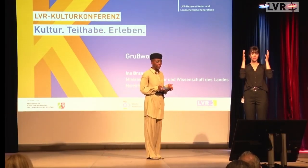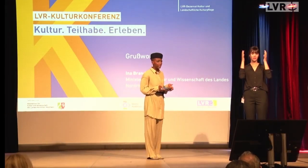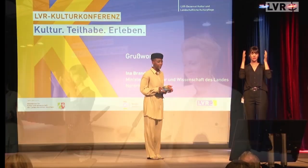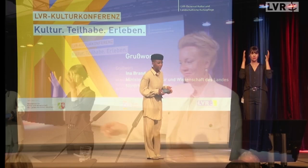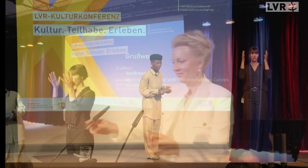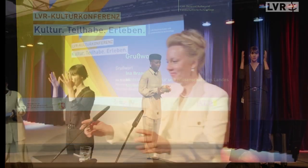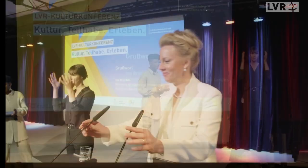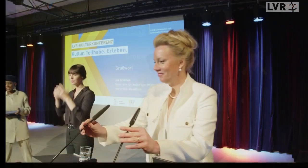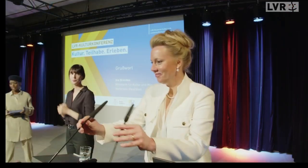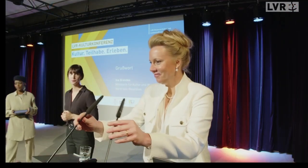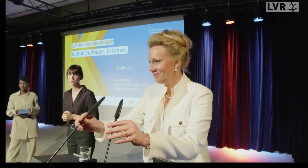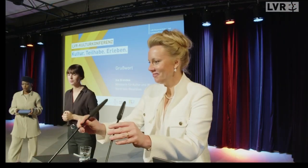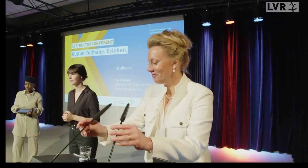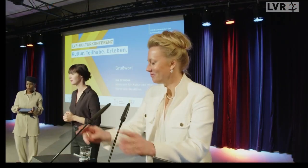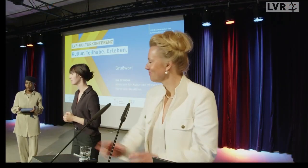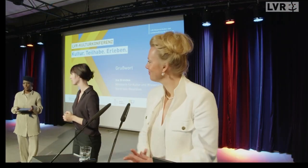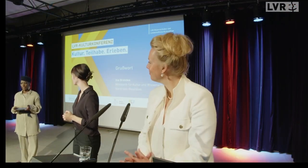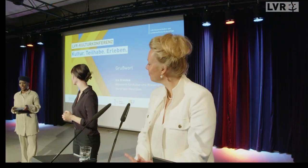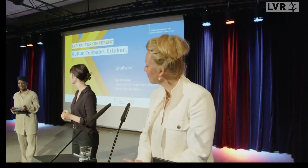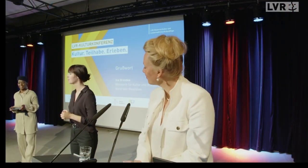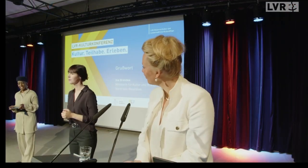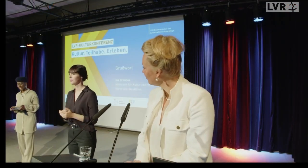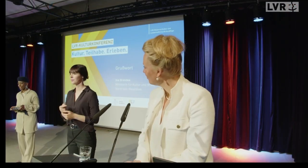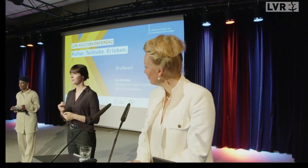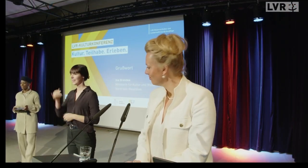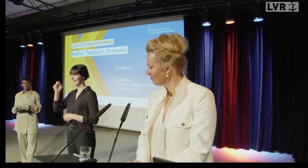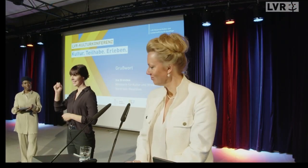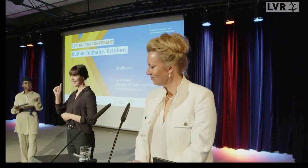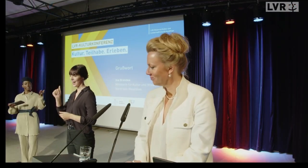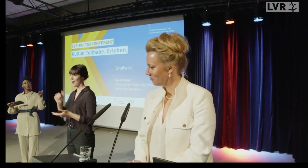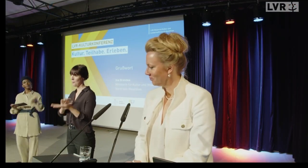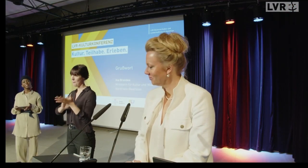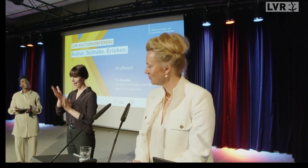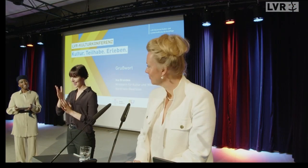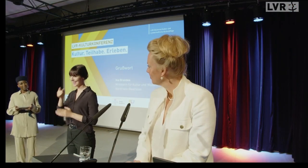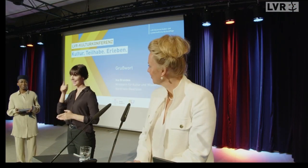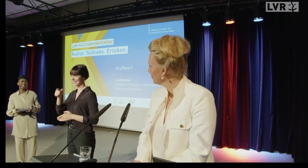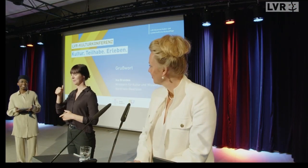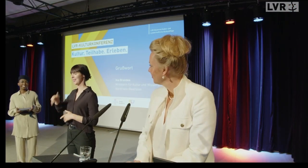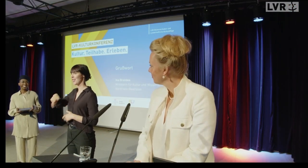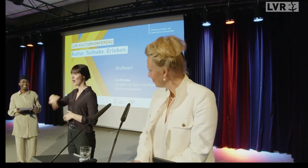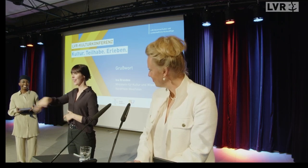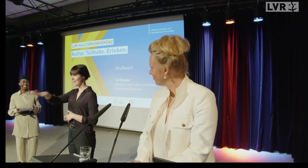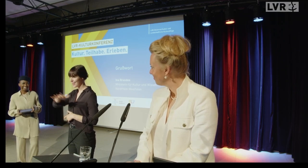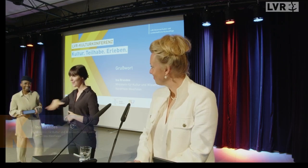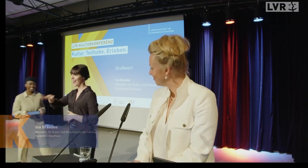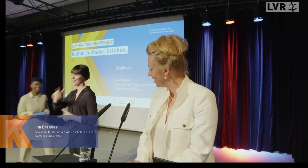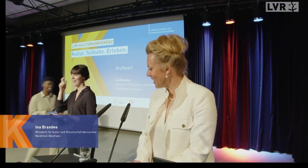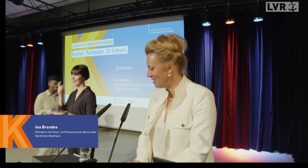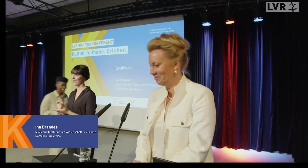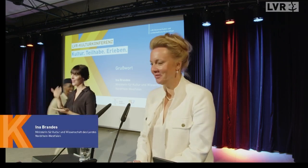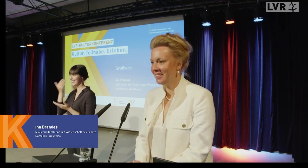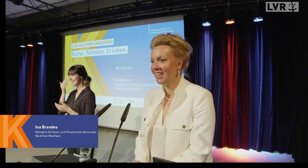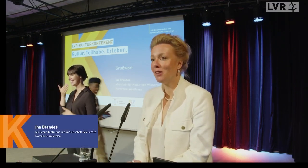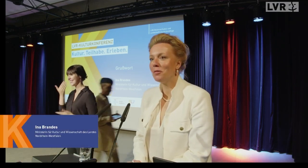Ja, Ina Brandes ist Ministerin für Kultur und Wissenschaft des Landes Nordrhein-Westfalen und daher freuen wir uns ganz besonders, dass Sie heute hier sind. Danke.